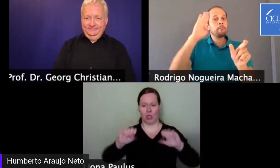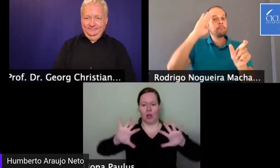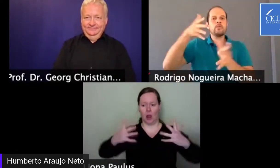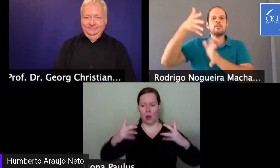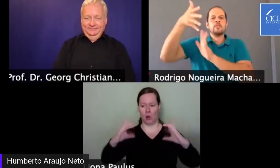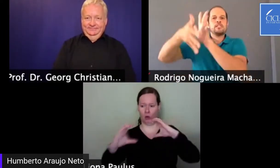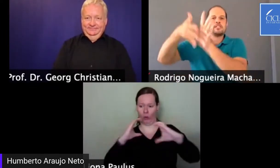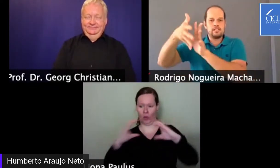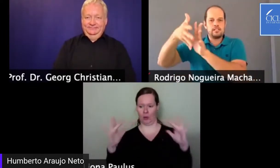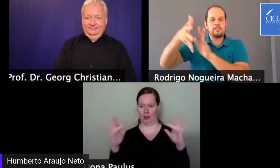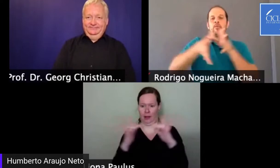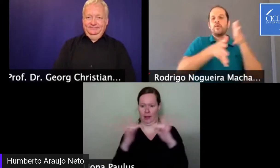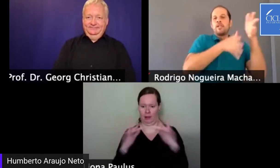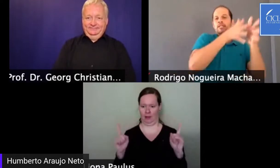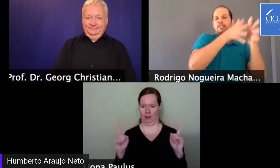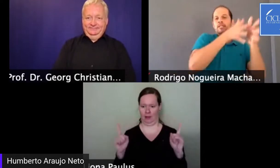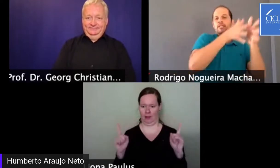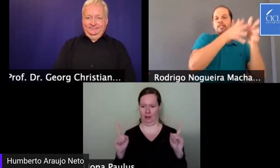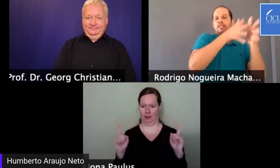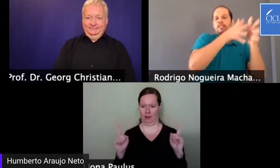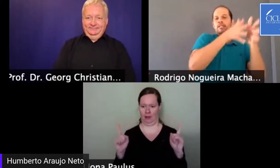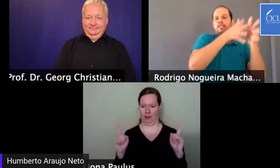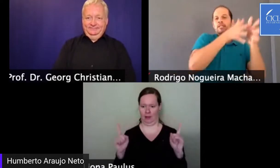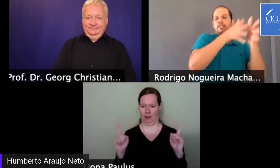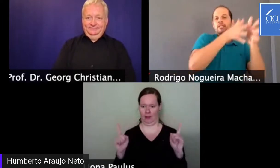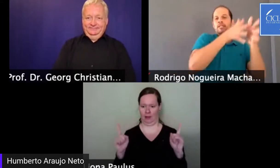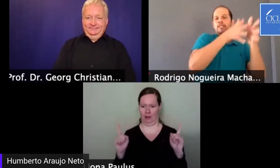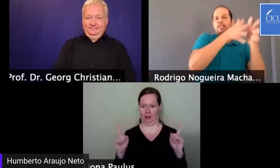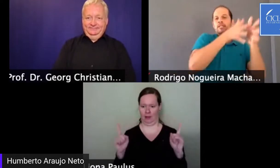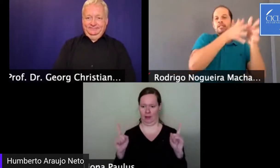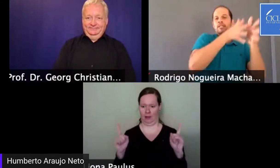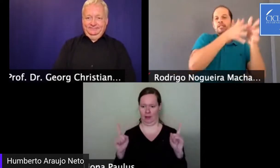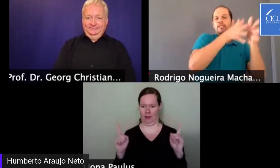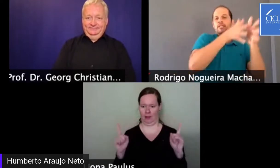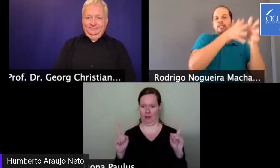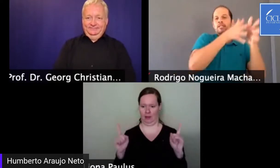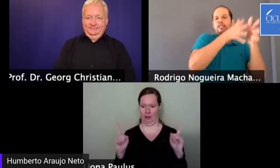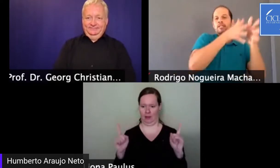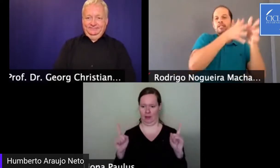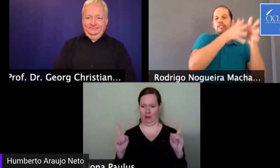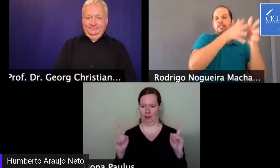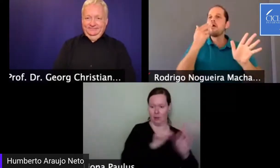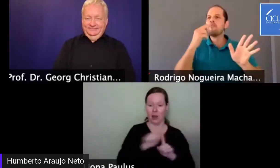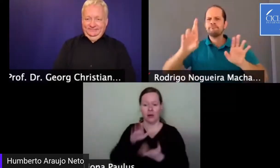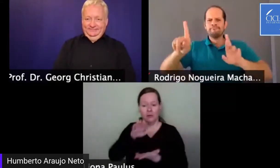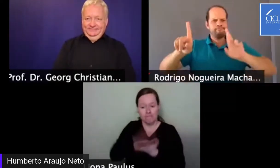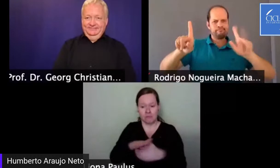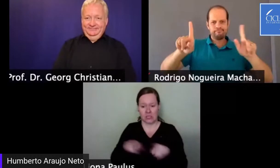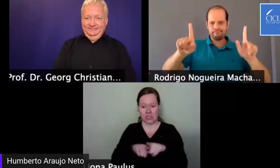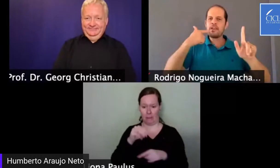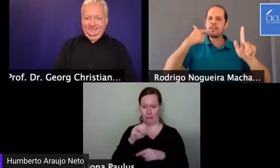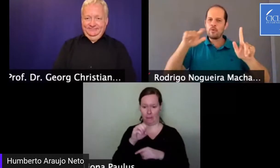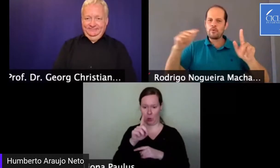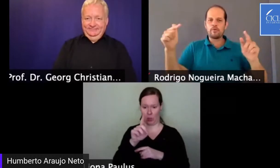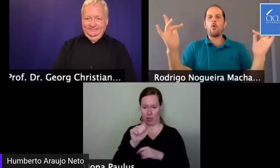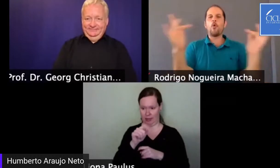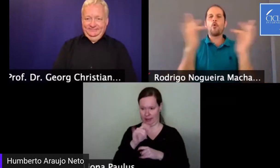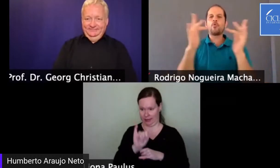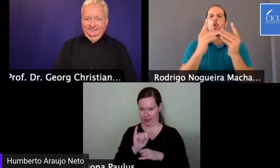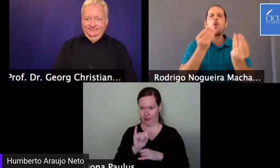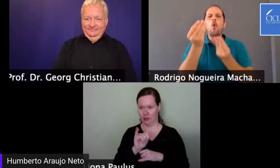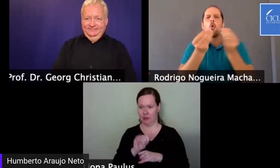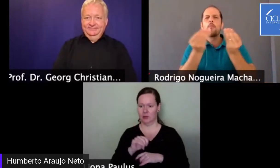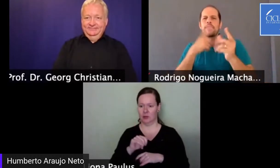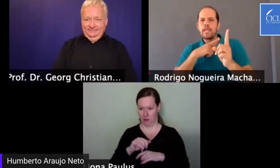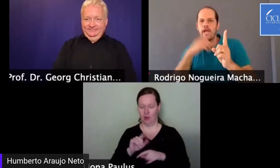professor. O professor falará especialmente sobre línguas em contato de uma mesma modalidade, no caso,